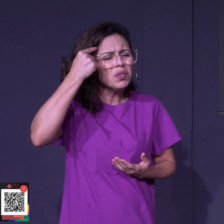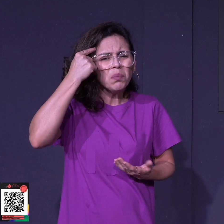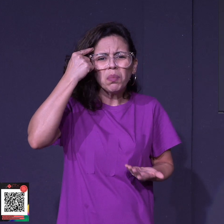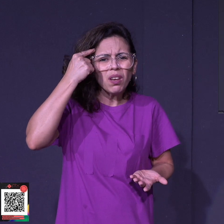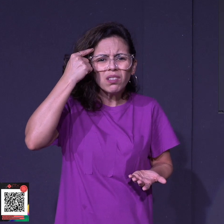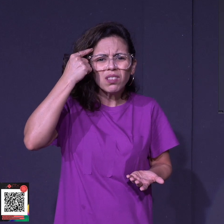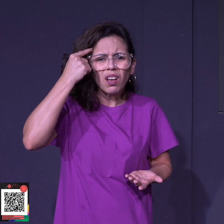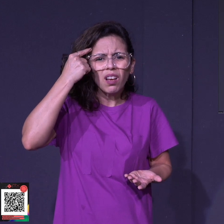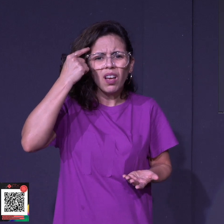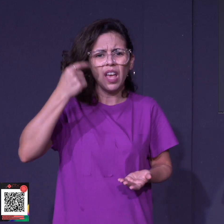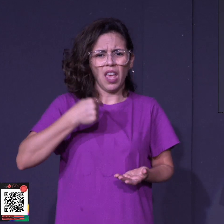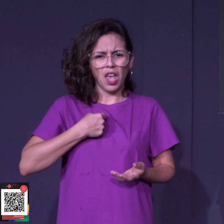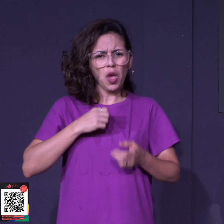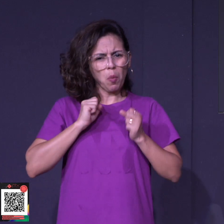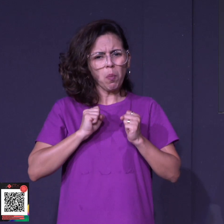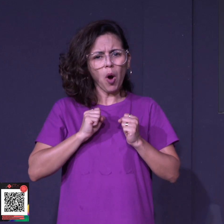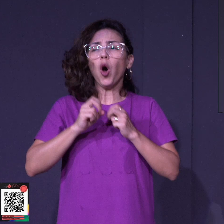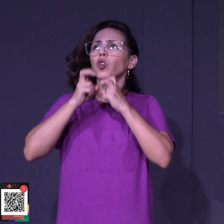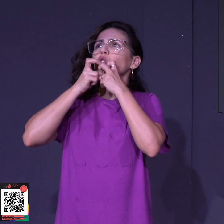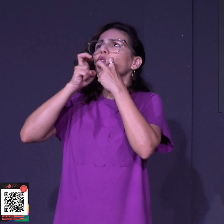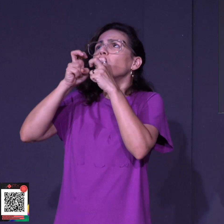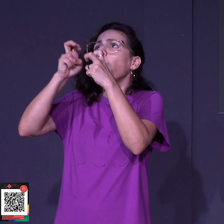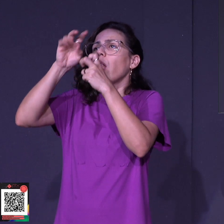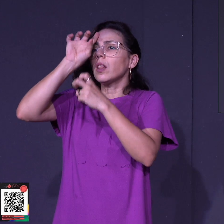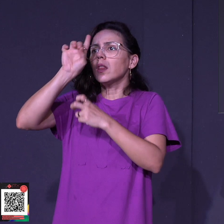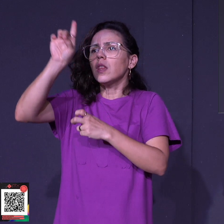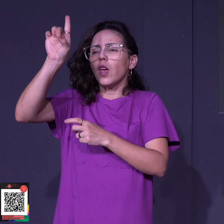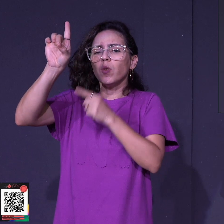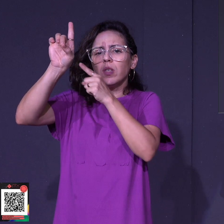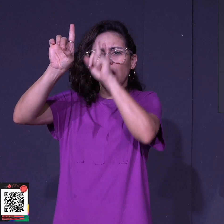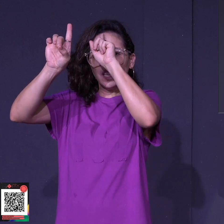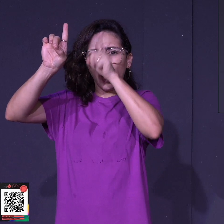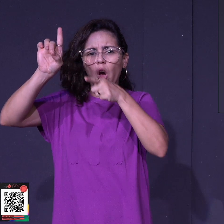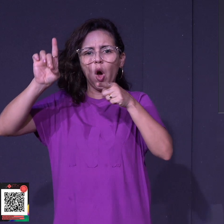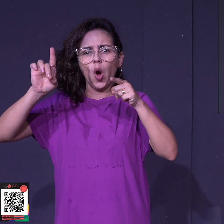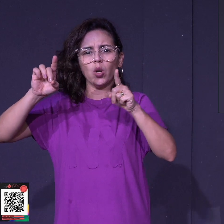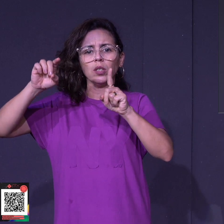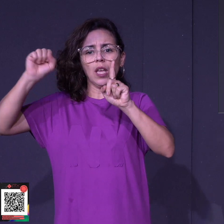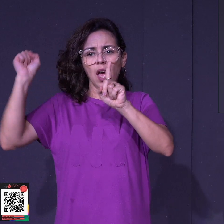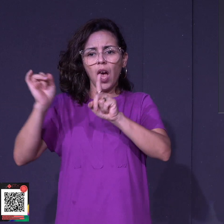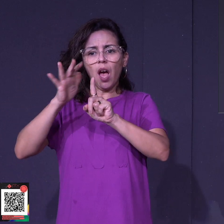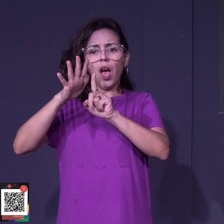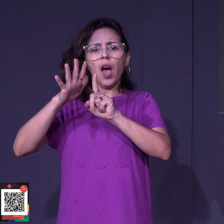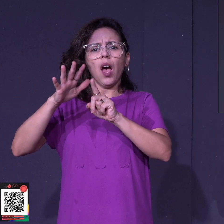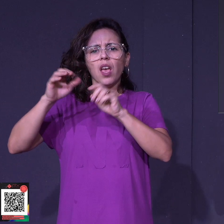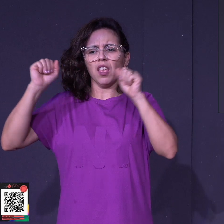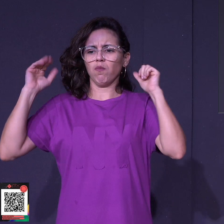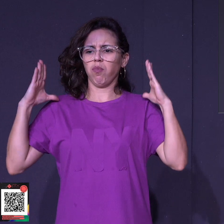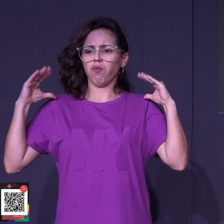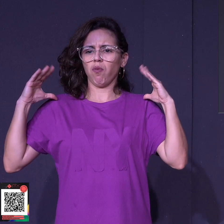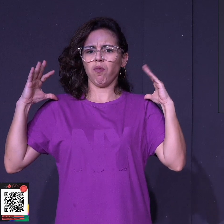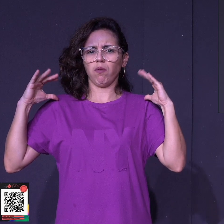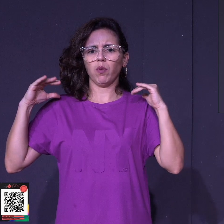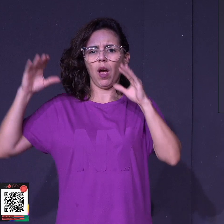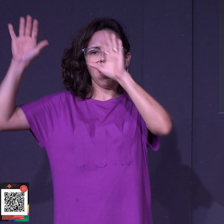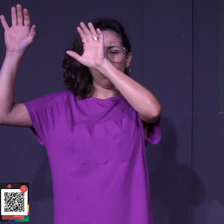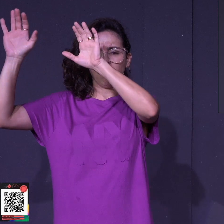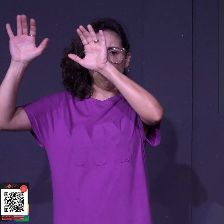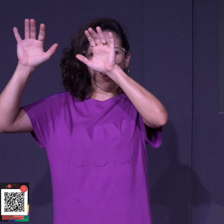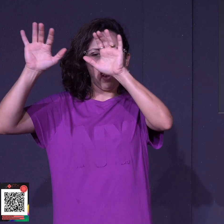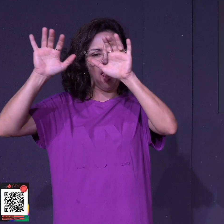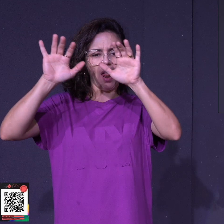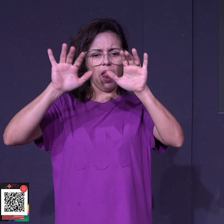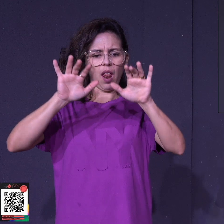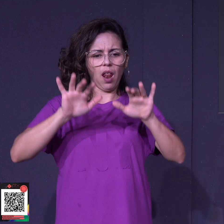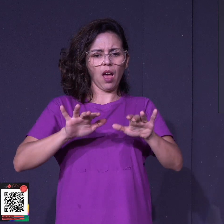12 legiões de anjos? Tinha poder para resolver, mas não resolveu ao seu modo. Por